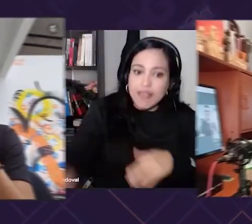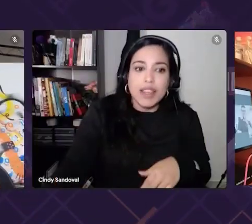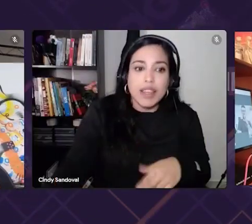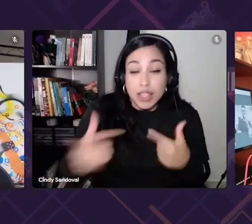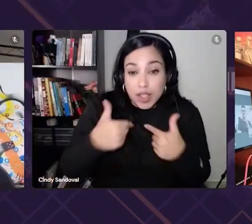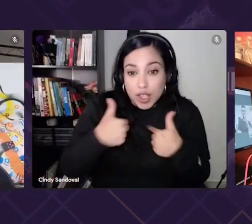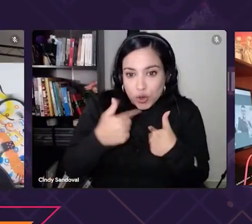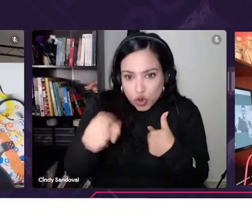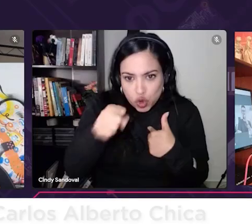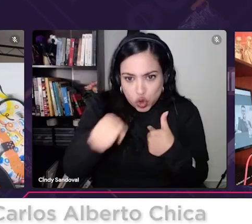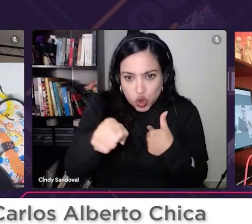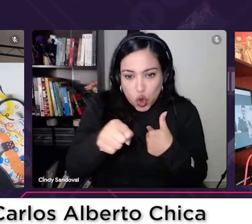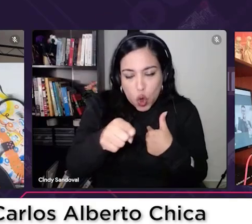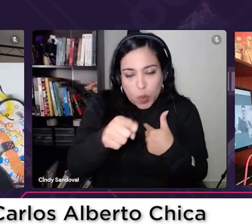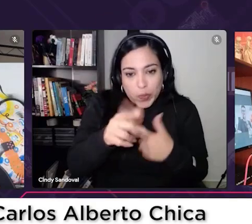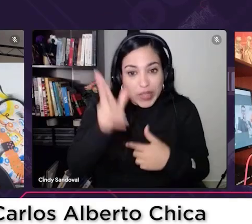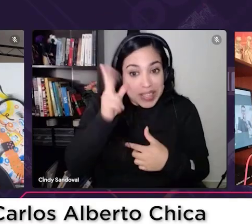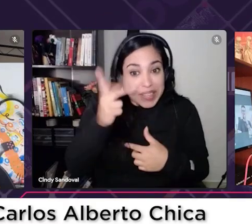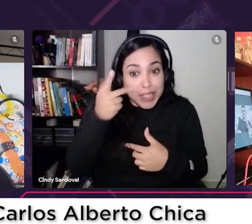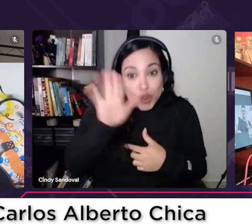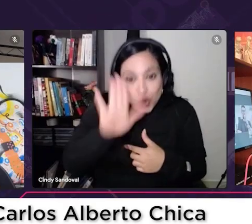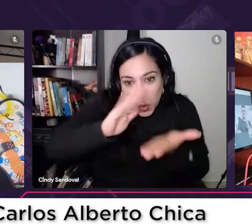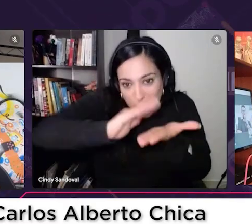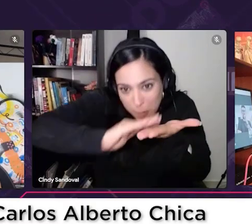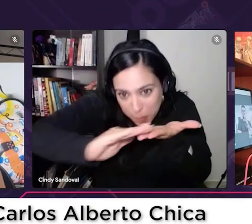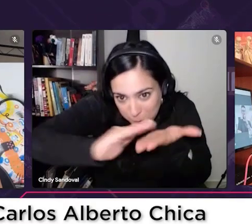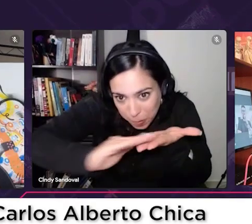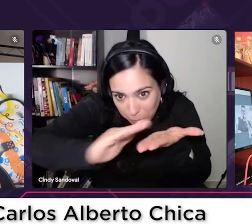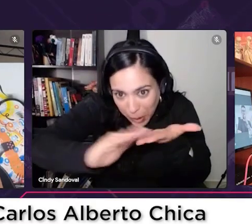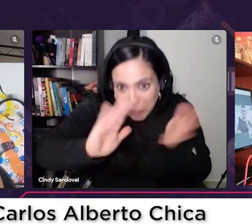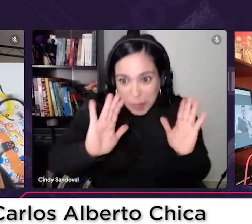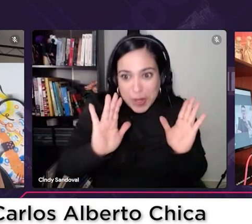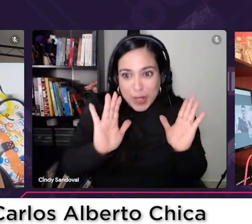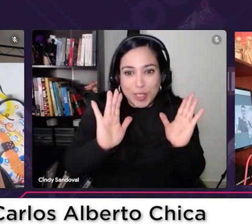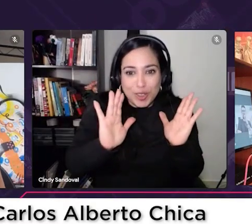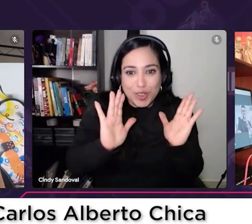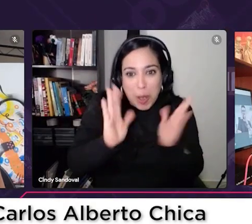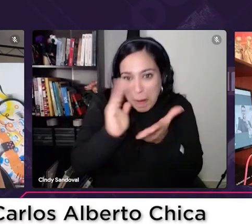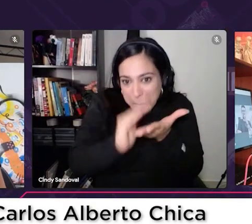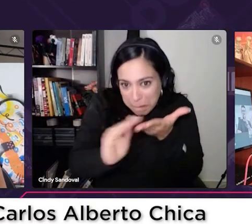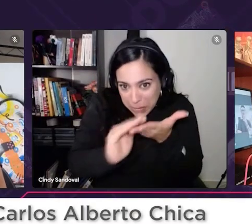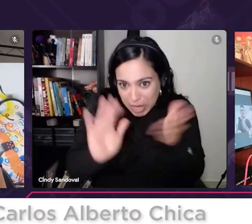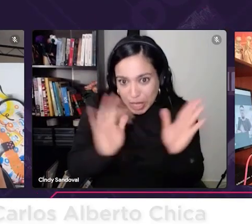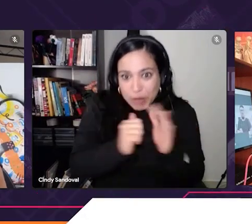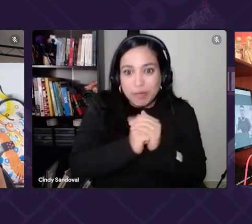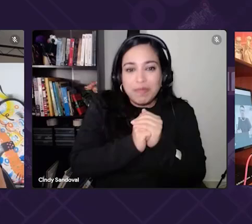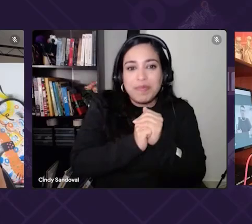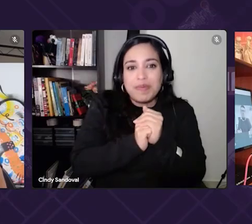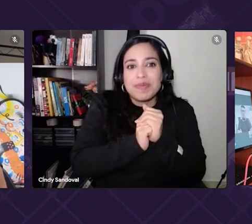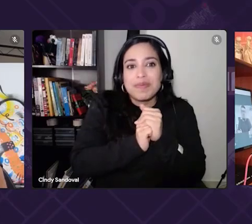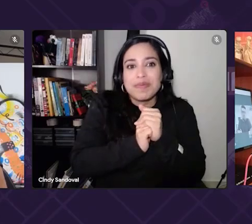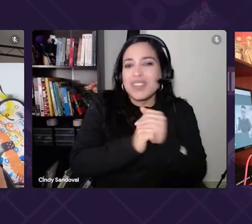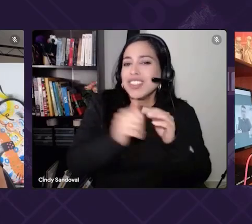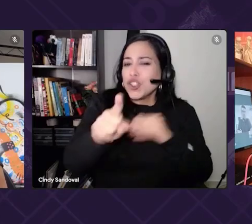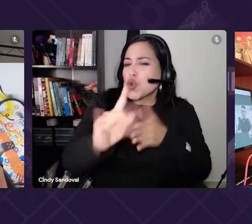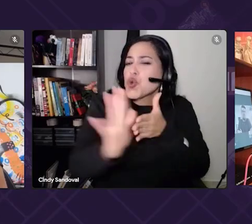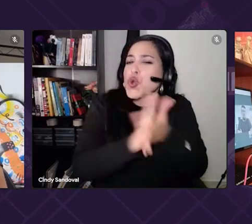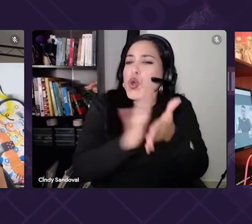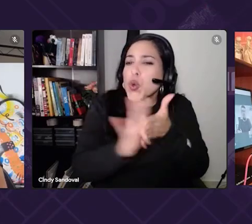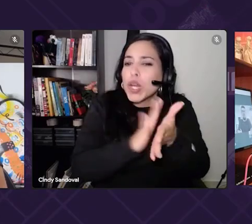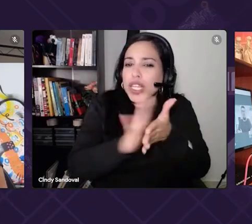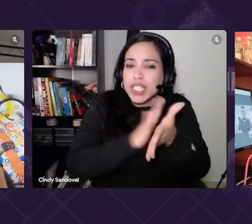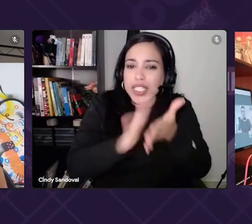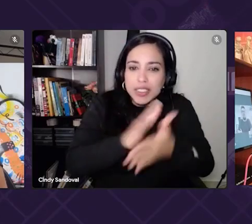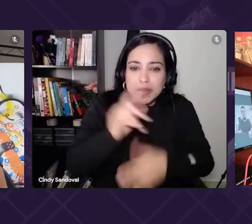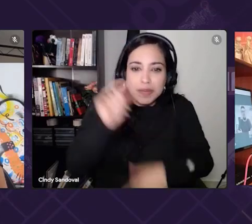Yo quisiera que con tu venia, Cristian, hagamos un poquito de memoria de cómo fueron esos